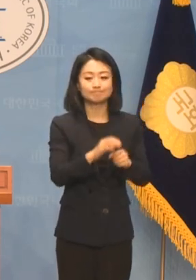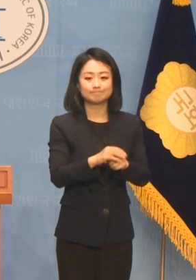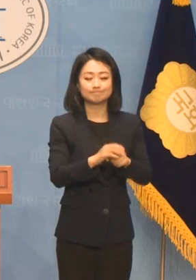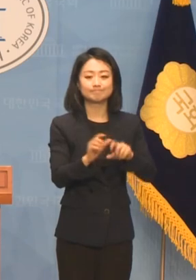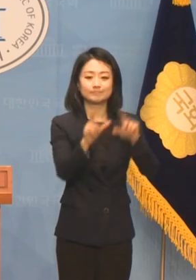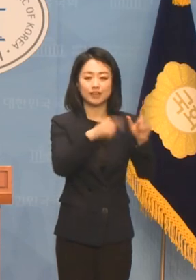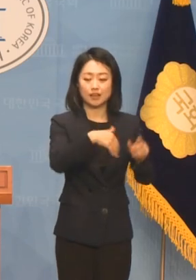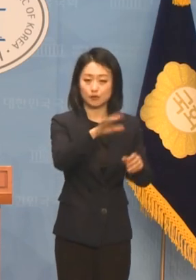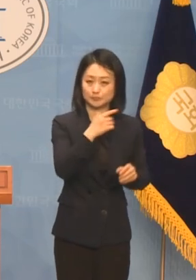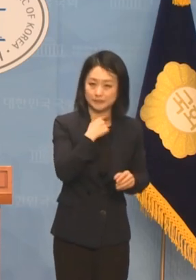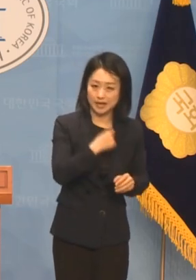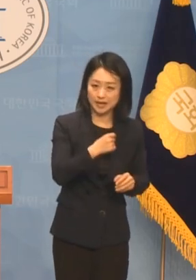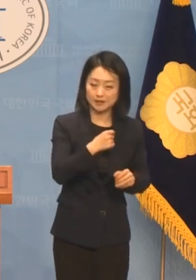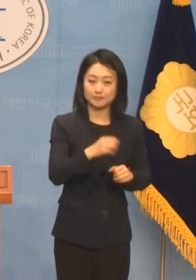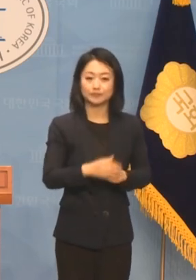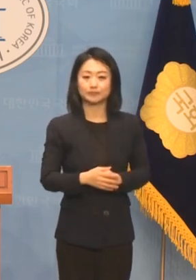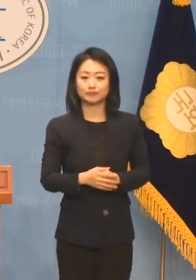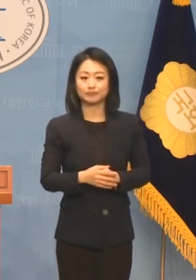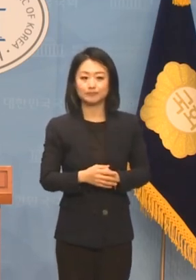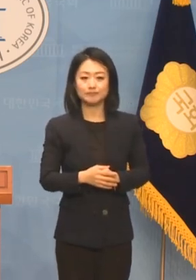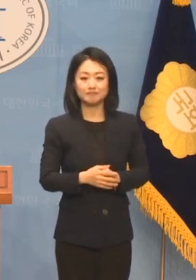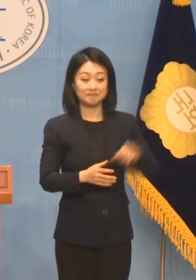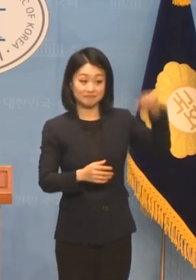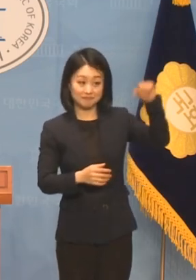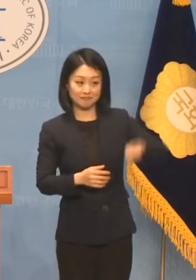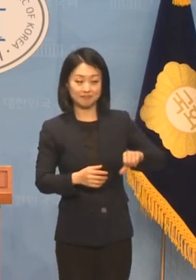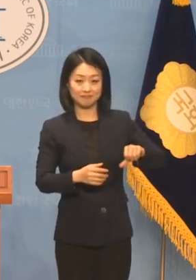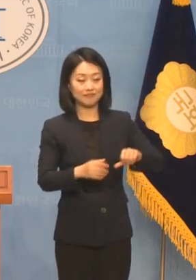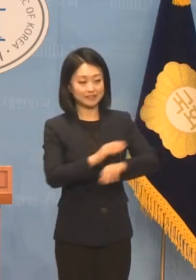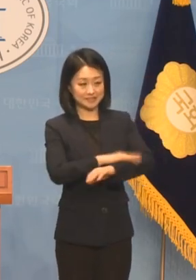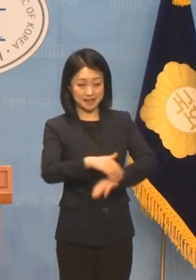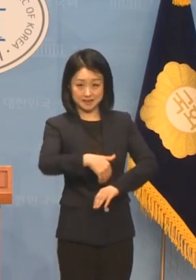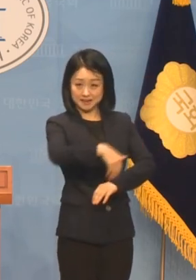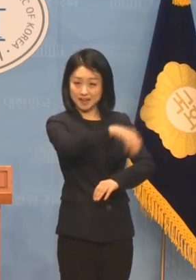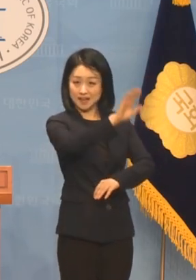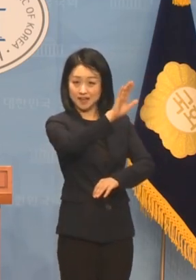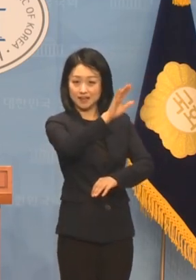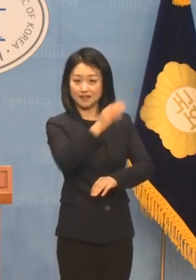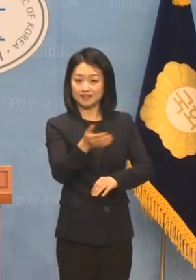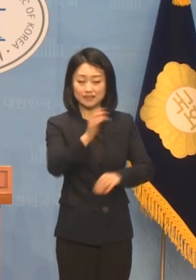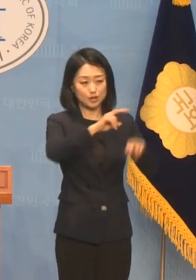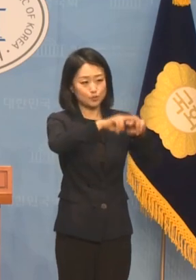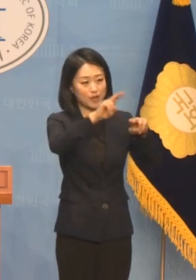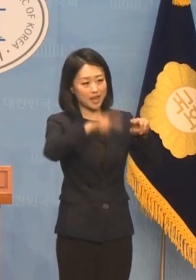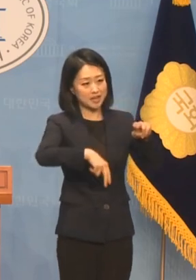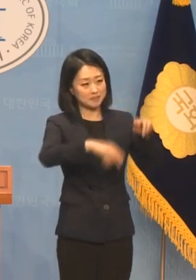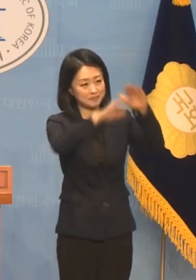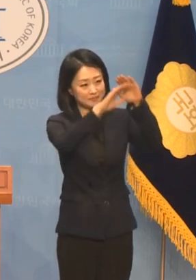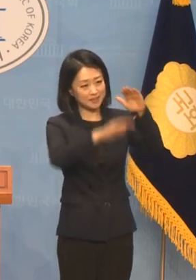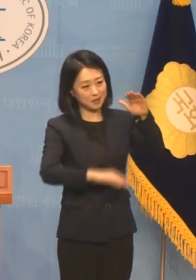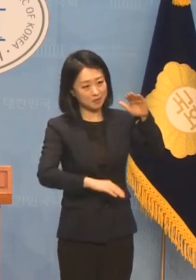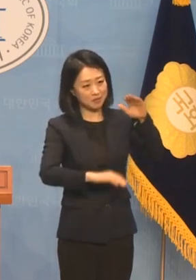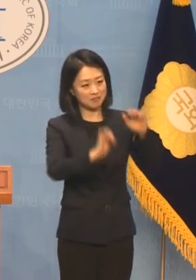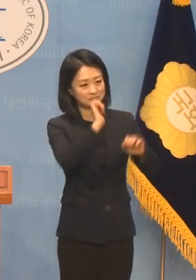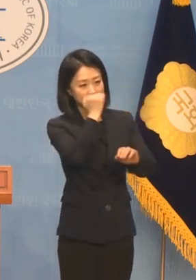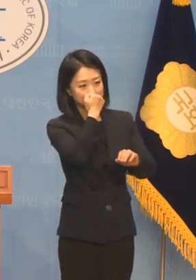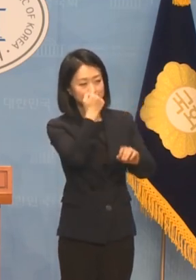패장인지라 웬만하면 잘 가시라고 하고 싶지만 퇴임사가 군색한 데다